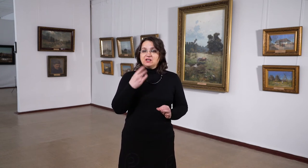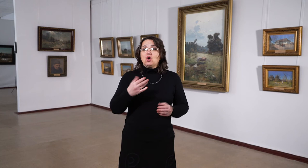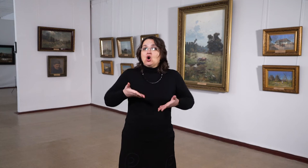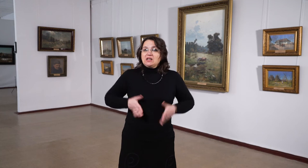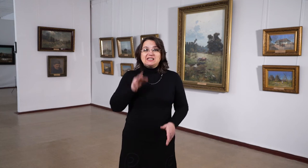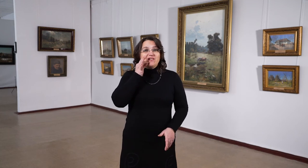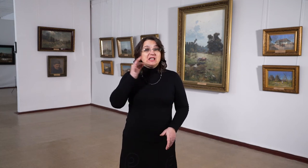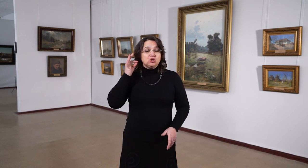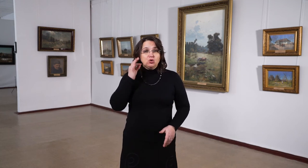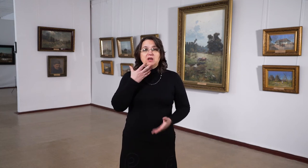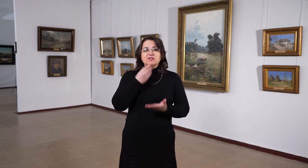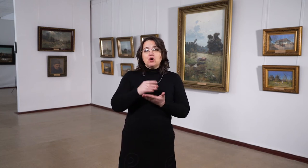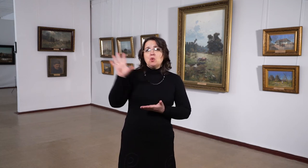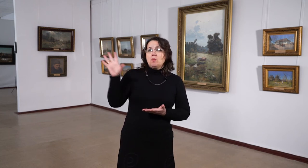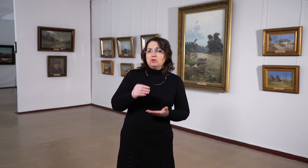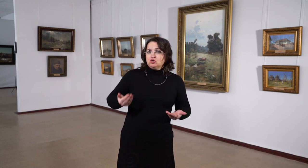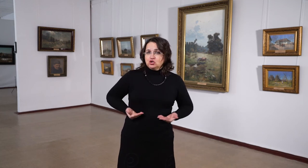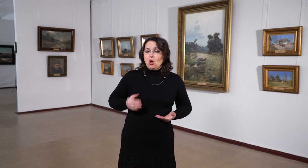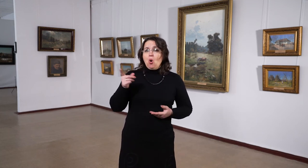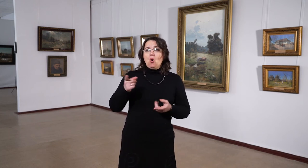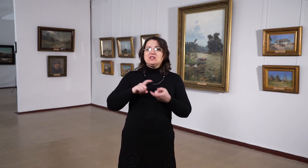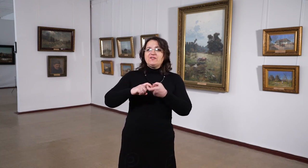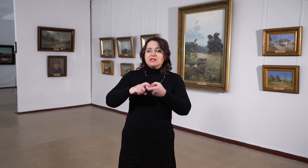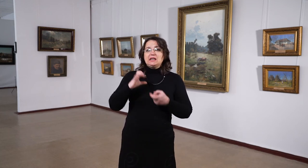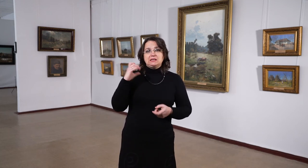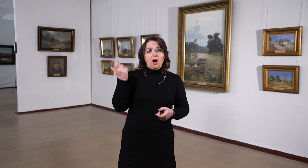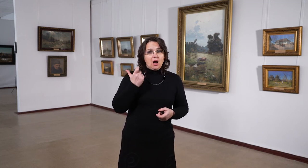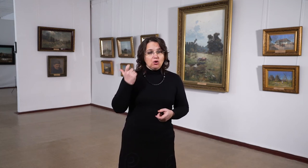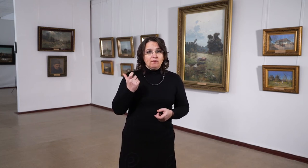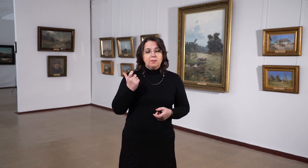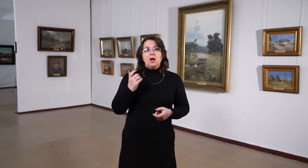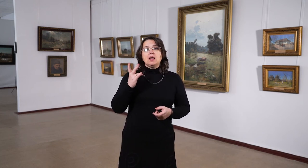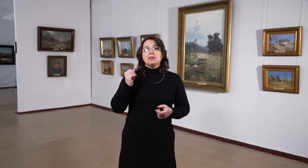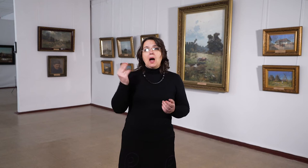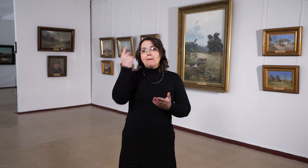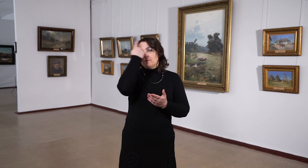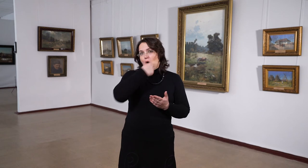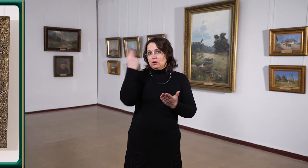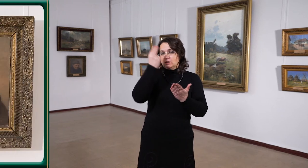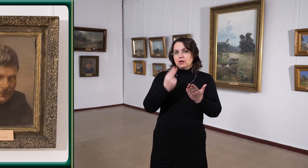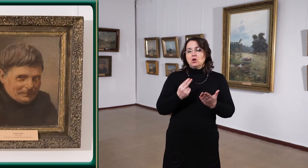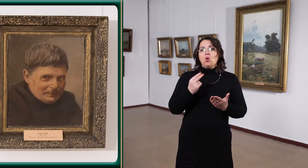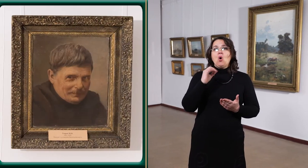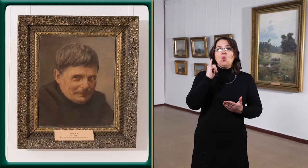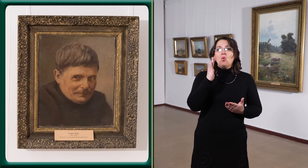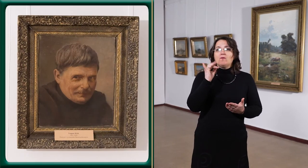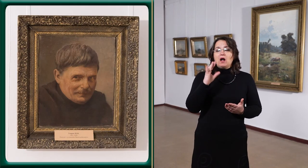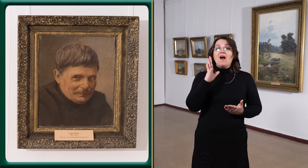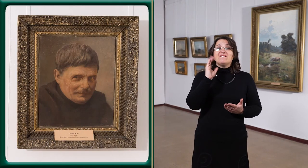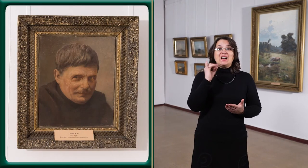в Изюме, свою последующую жизнь он связал с Харьковом. На портрете художника Уварова Васильковский выглядит